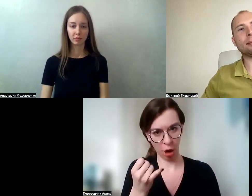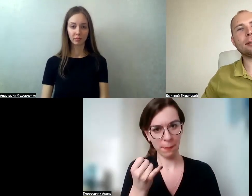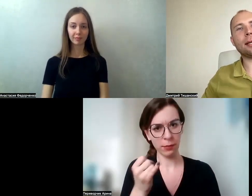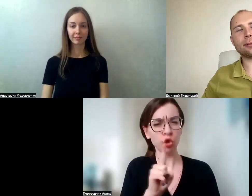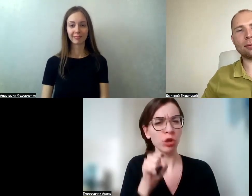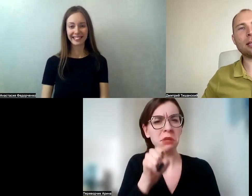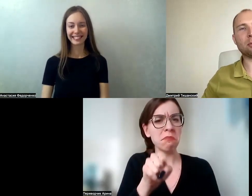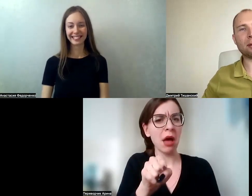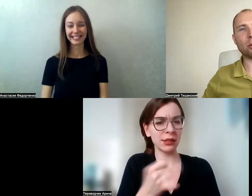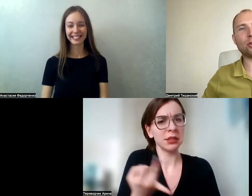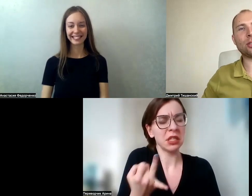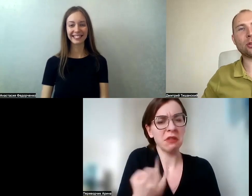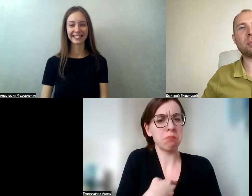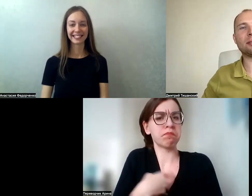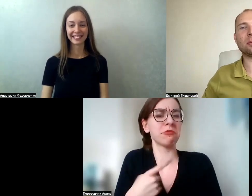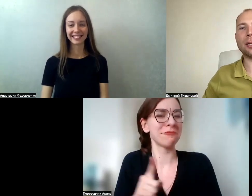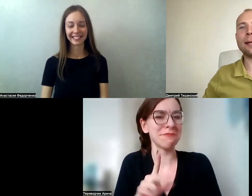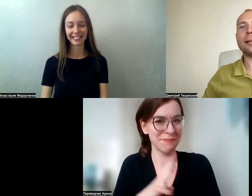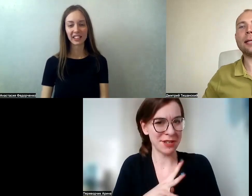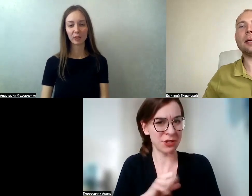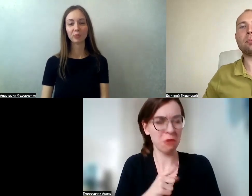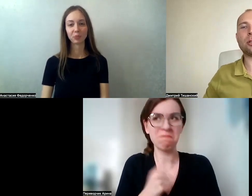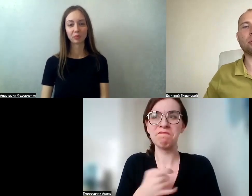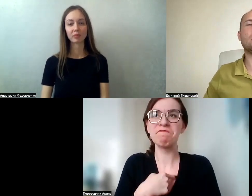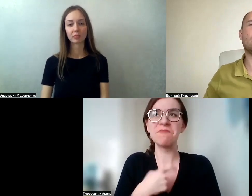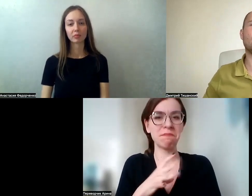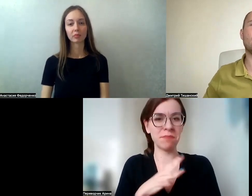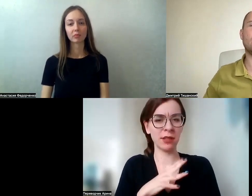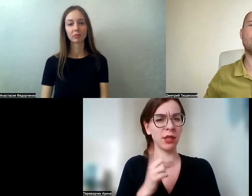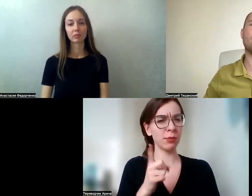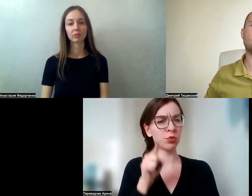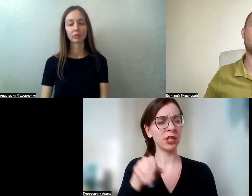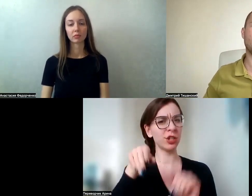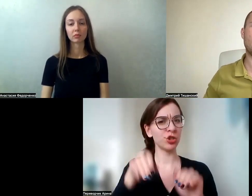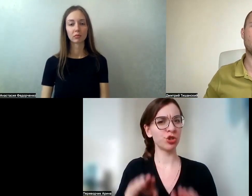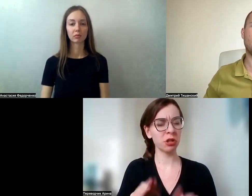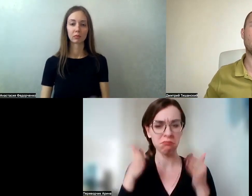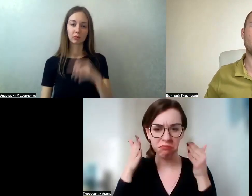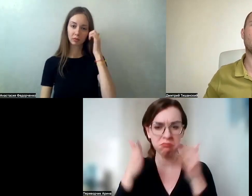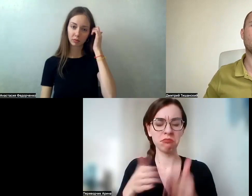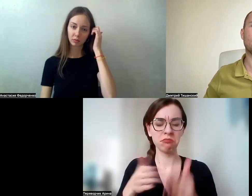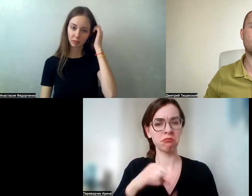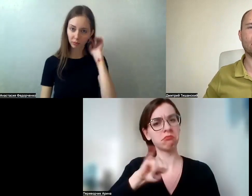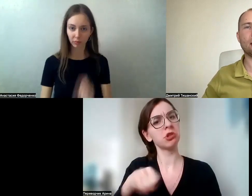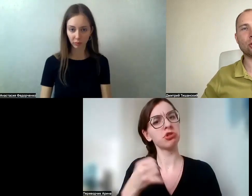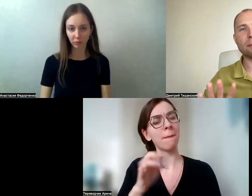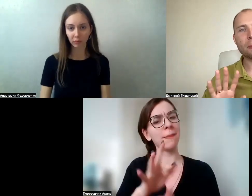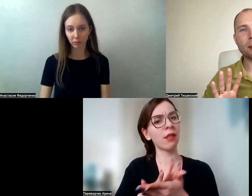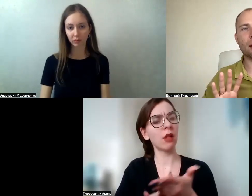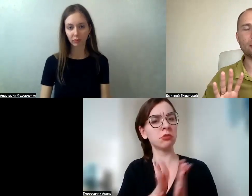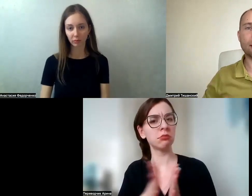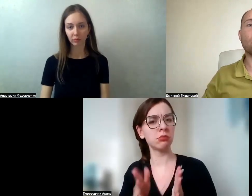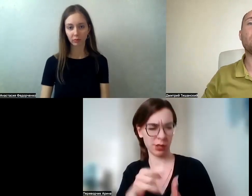тебя заинтересовало в первую очередь, что тебя зацепило, и почему ты решила именно в Superjump продолжать. Вот ты сказала,